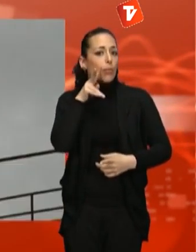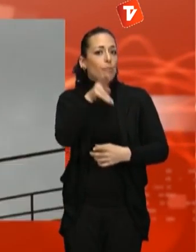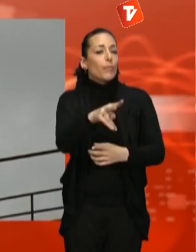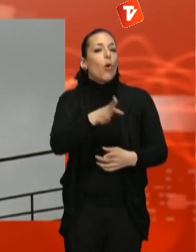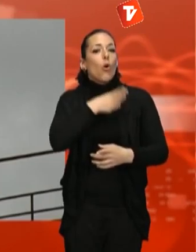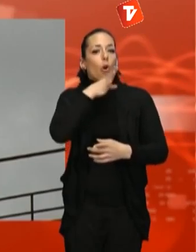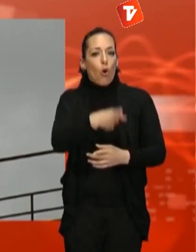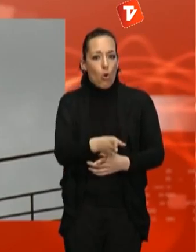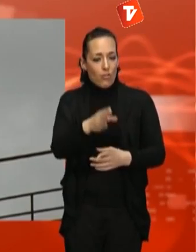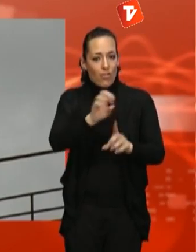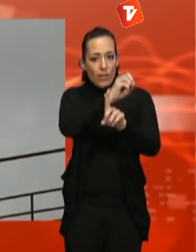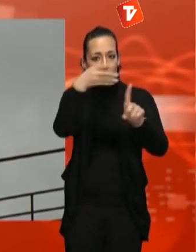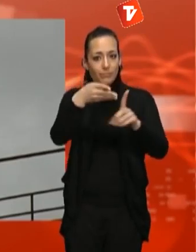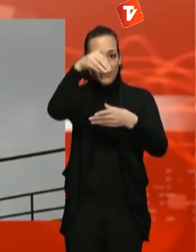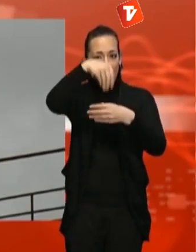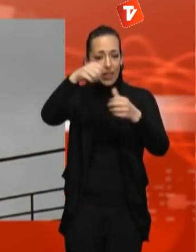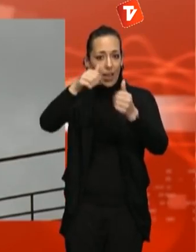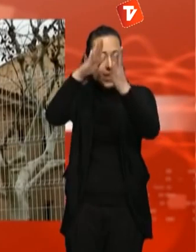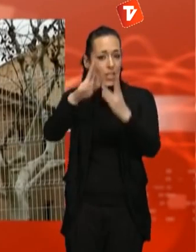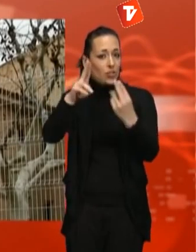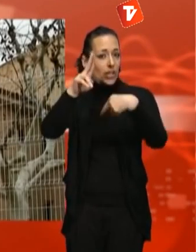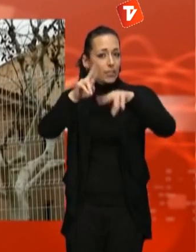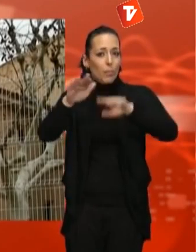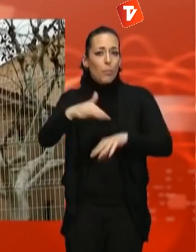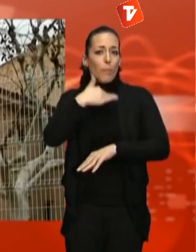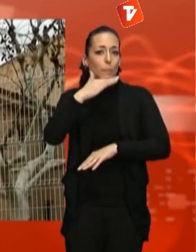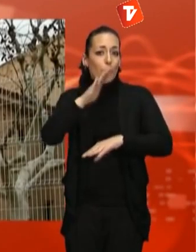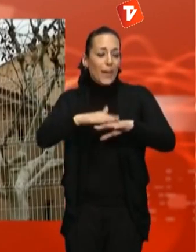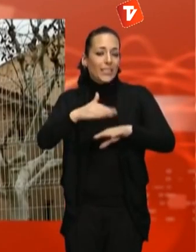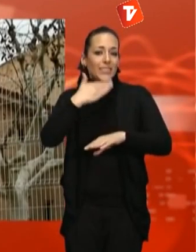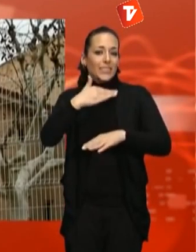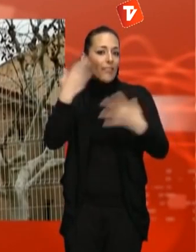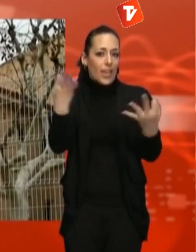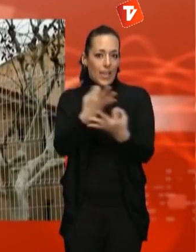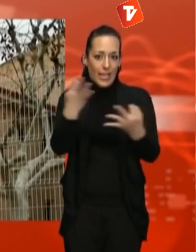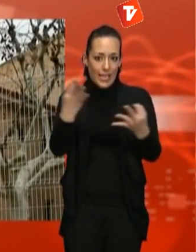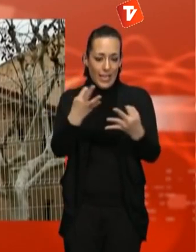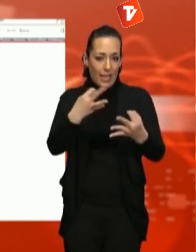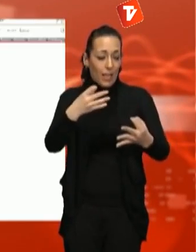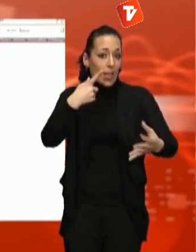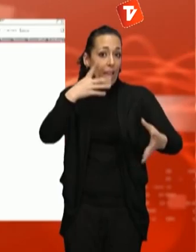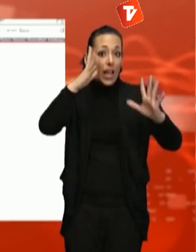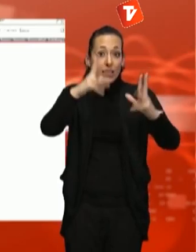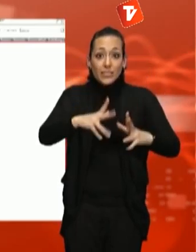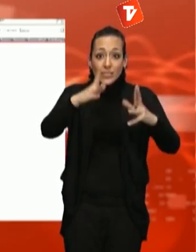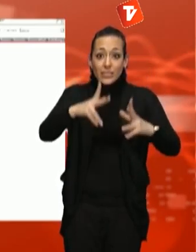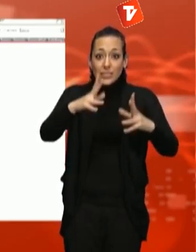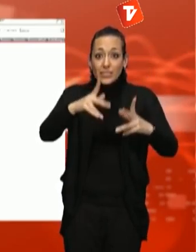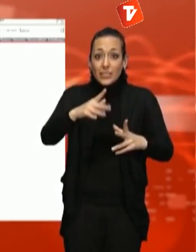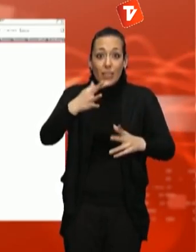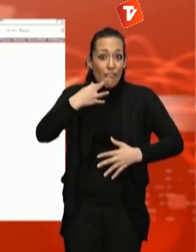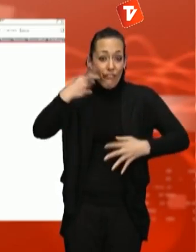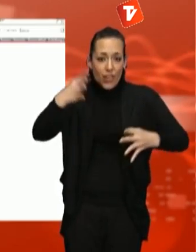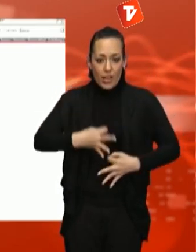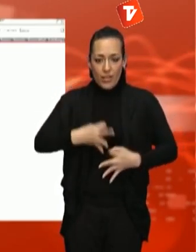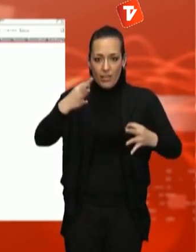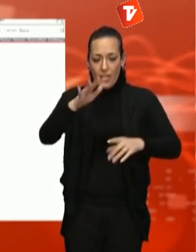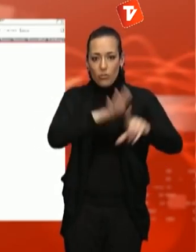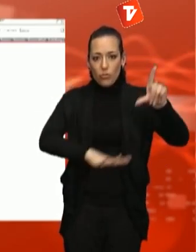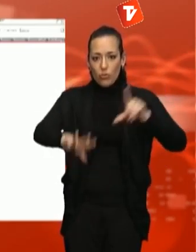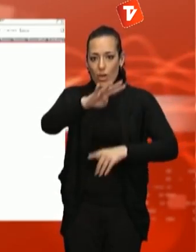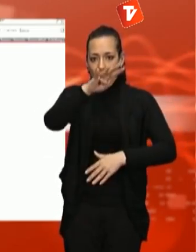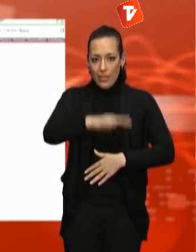de dades reals a l'interior d'edificis, zones públiques i llocs d'elevada concurrència a Catalunya. De moment hi podem trobar les dades de dues